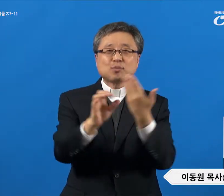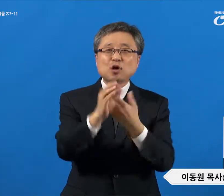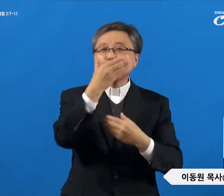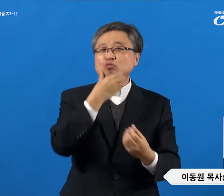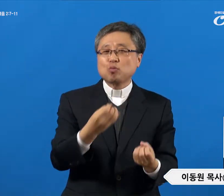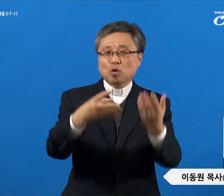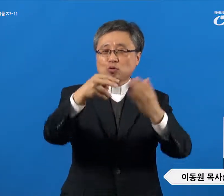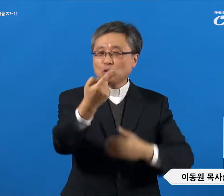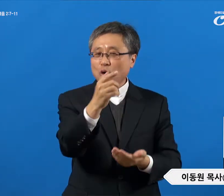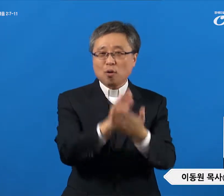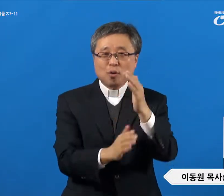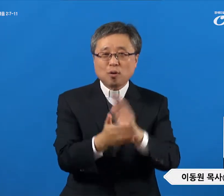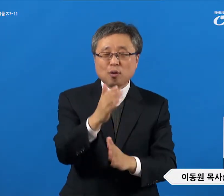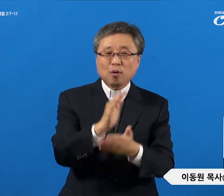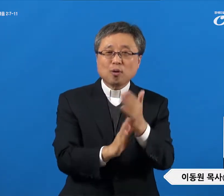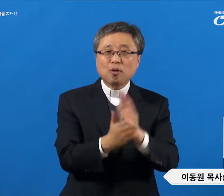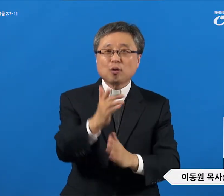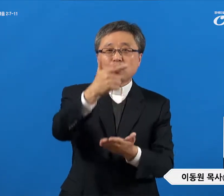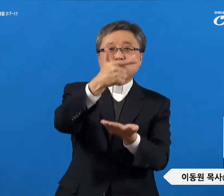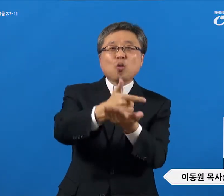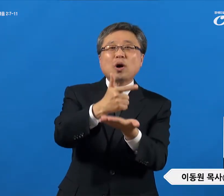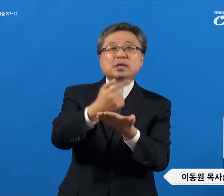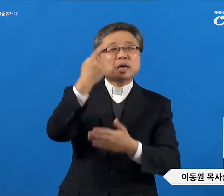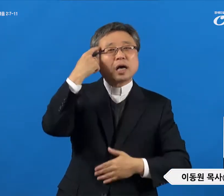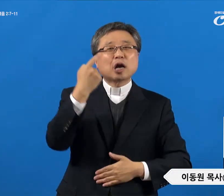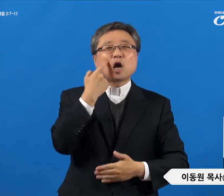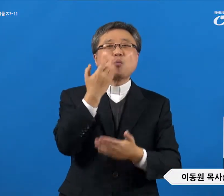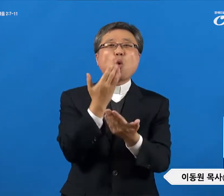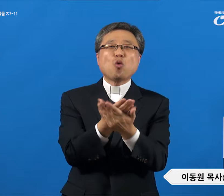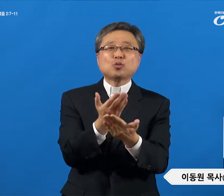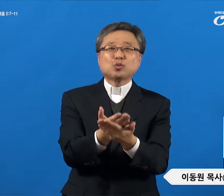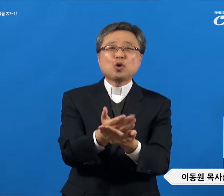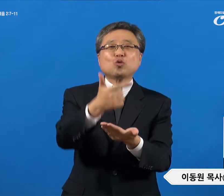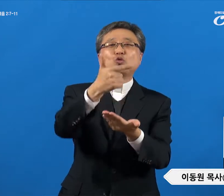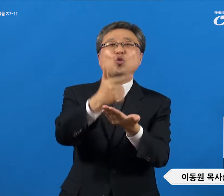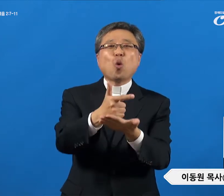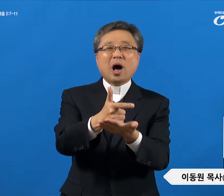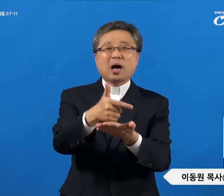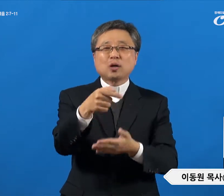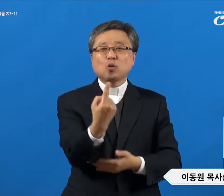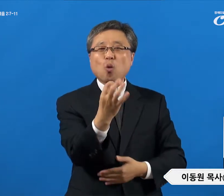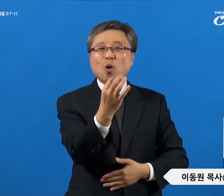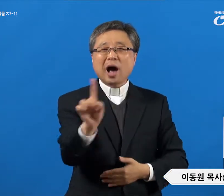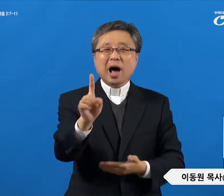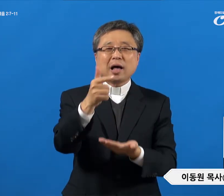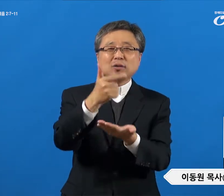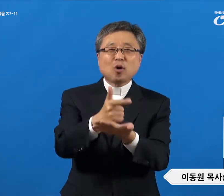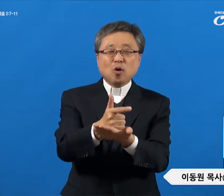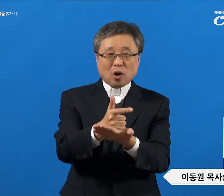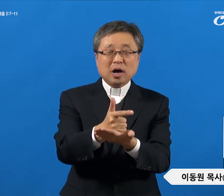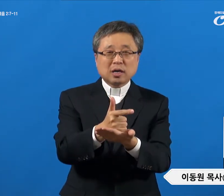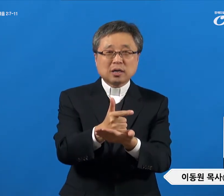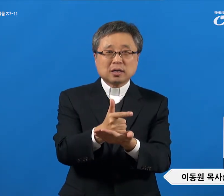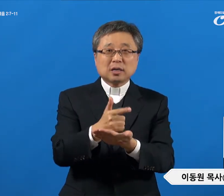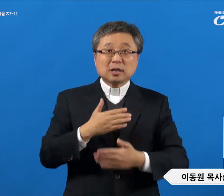없습니다. 노아를 생각해 보세요. 노아. 자, 생명들을 보존해서